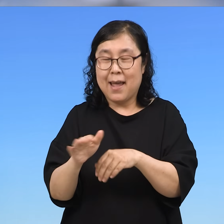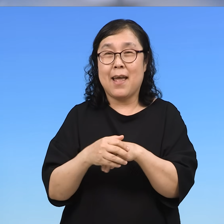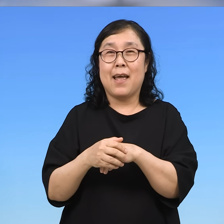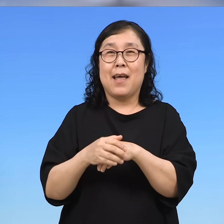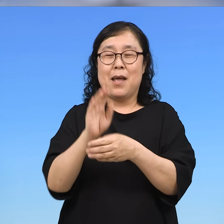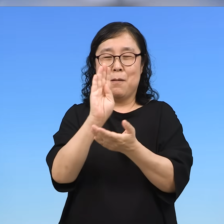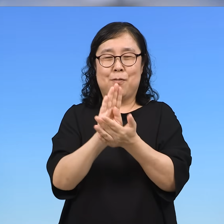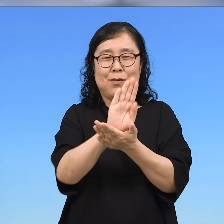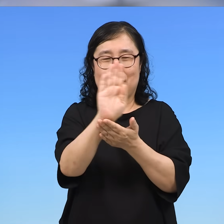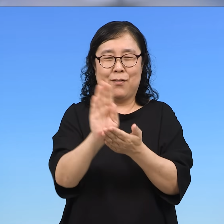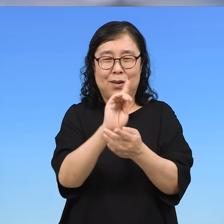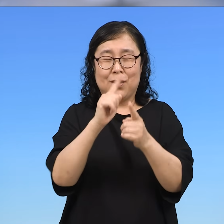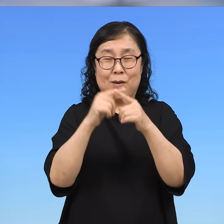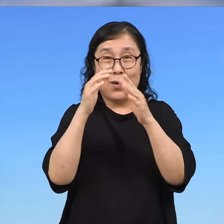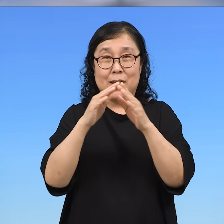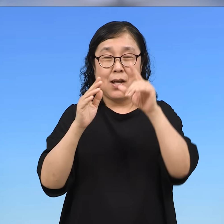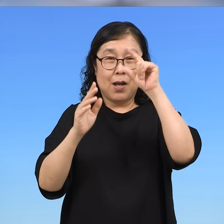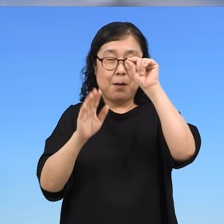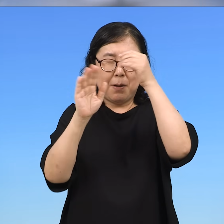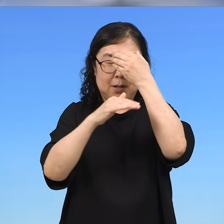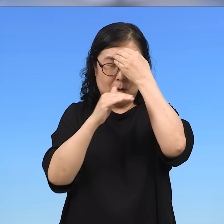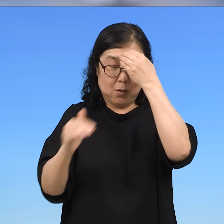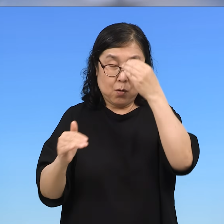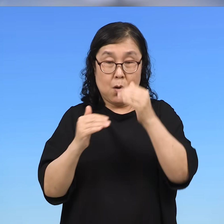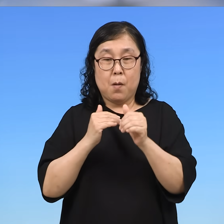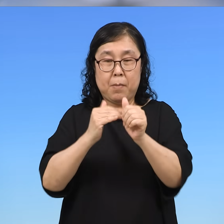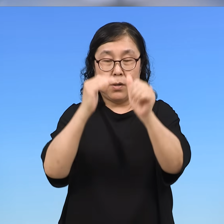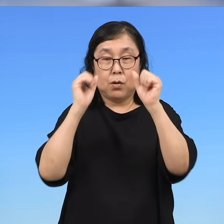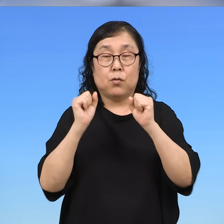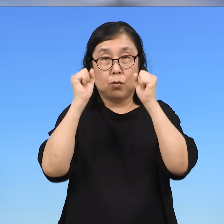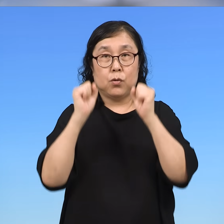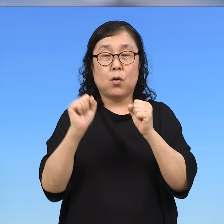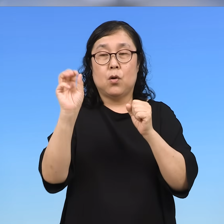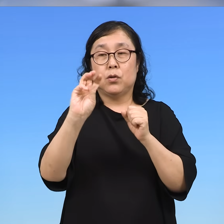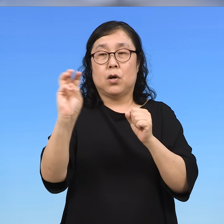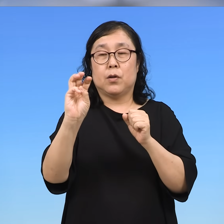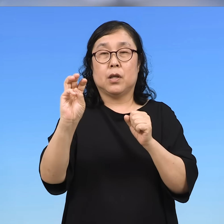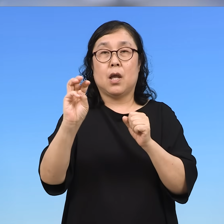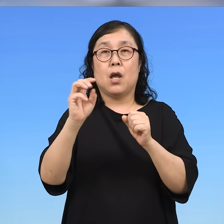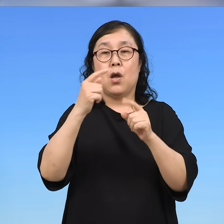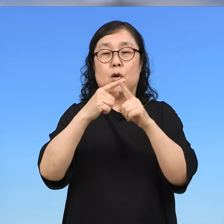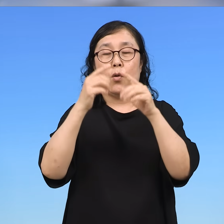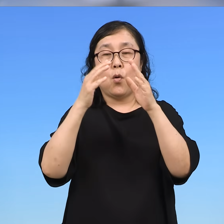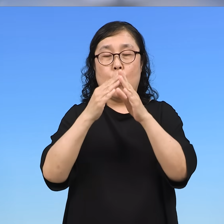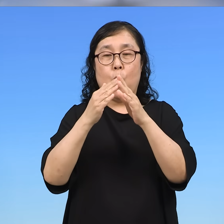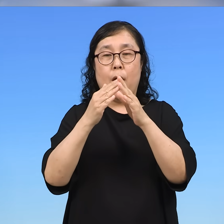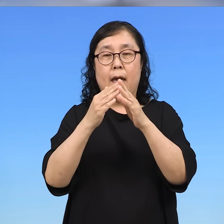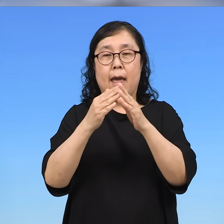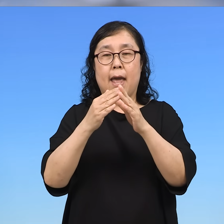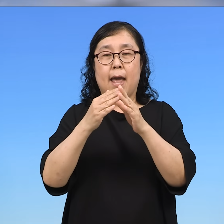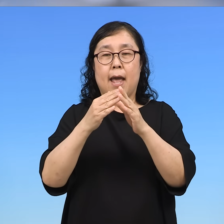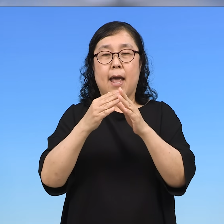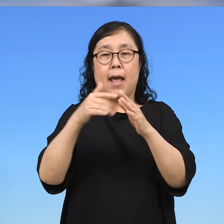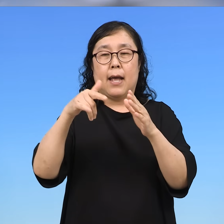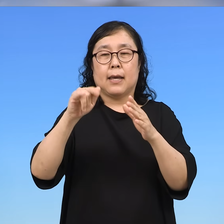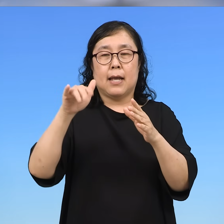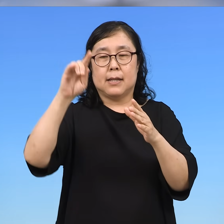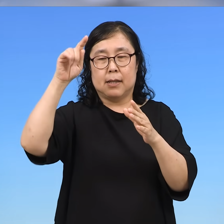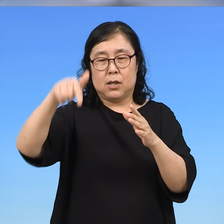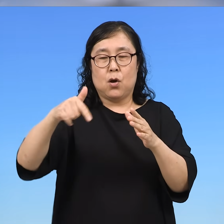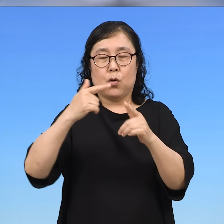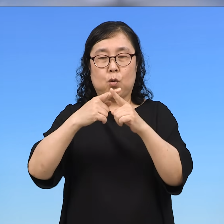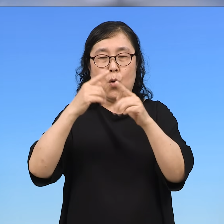그랬는데 분당 우리 교회에서 1만수도 파송운동 30개 교회 분리 개척교회